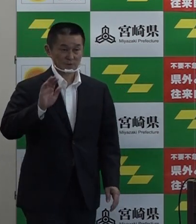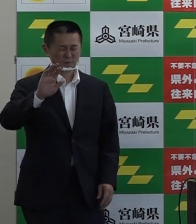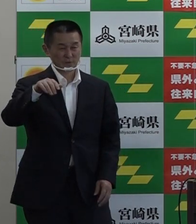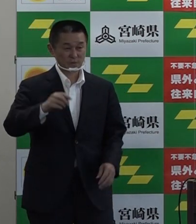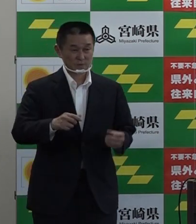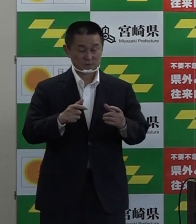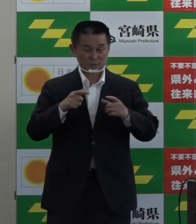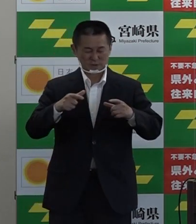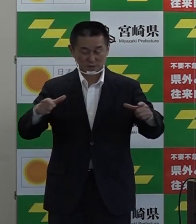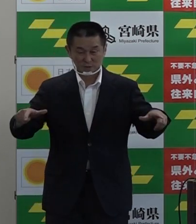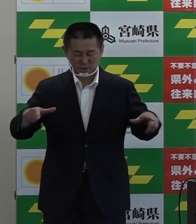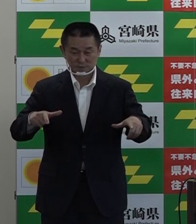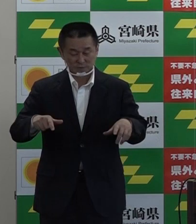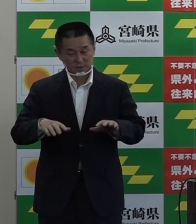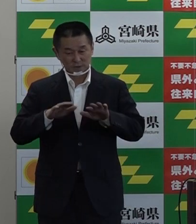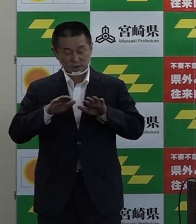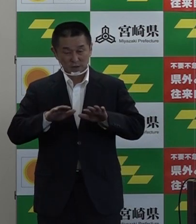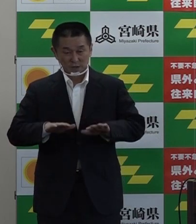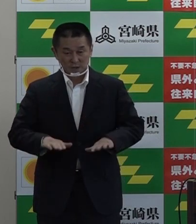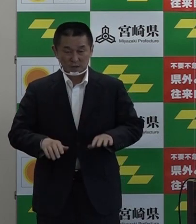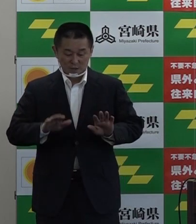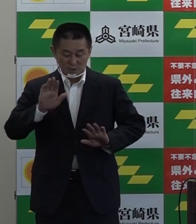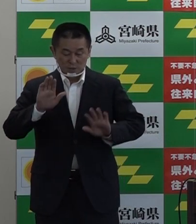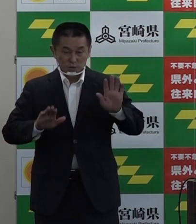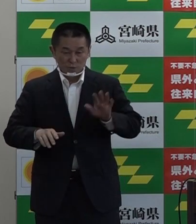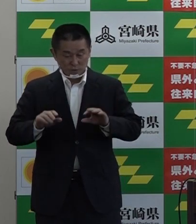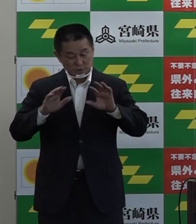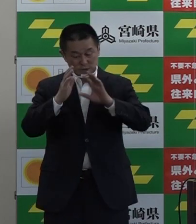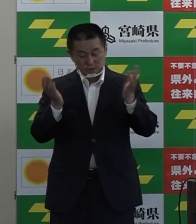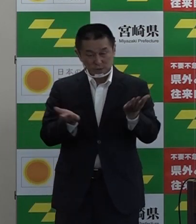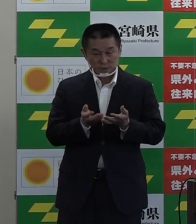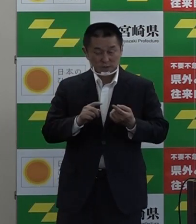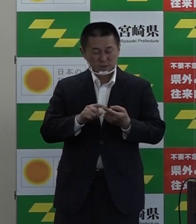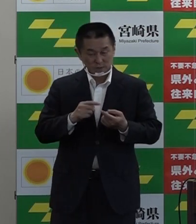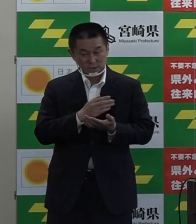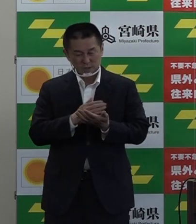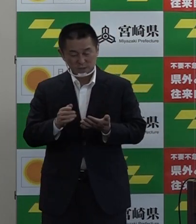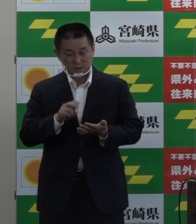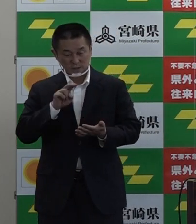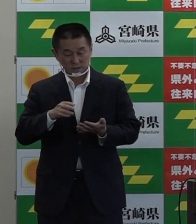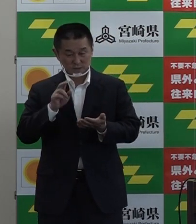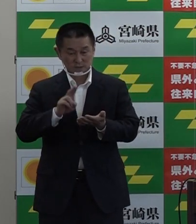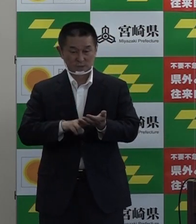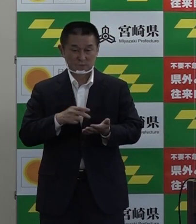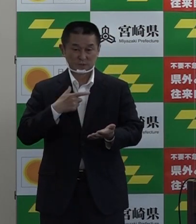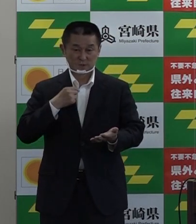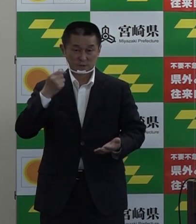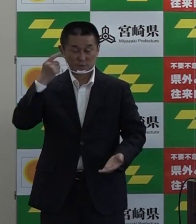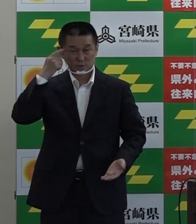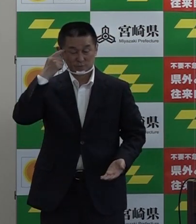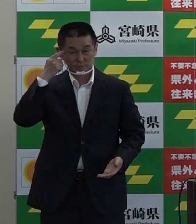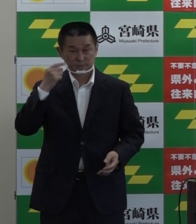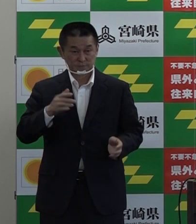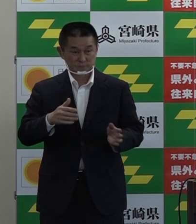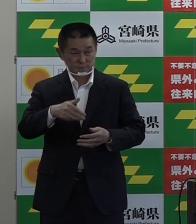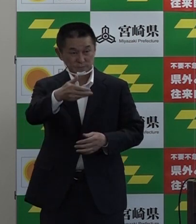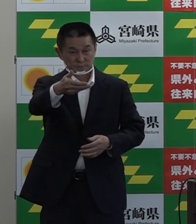り状況、落ち着き具合、そこを総合的に見極める必要があると考えております。